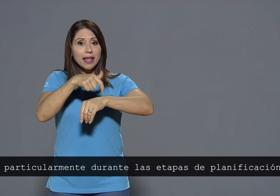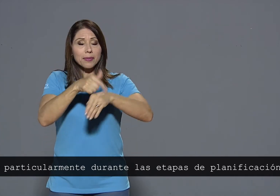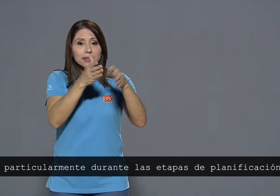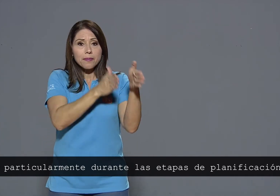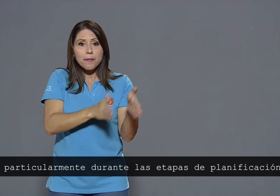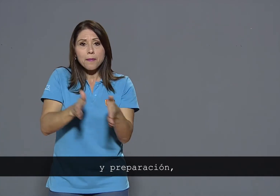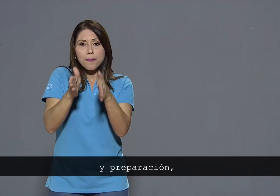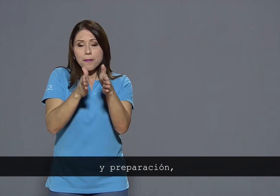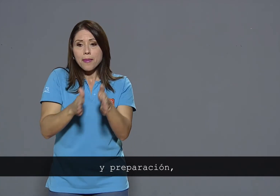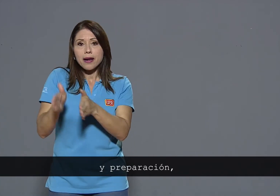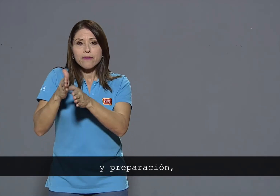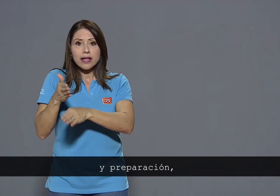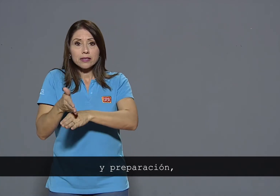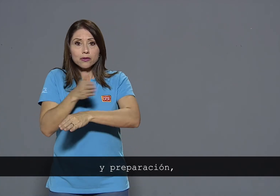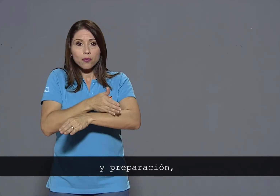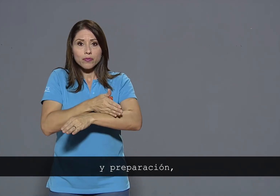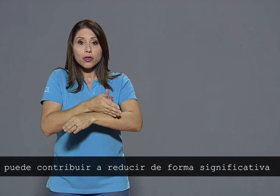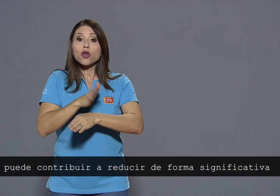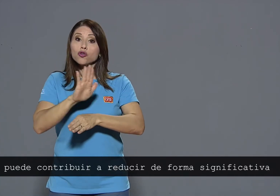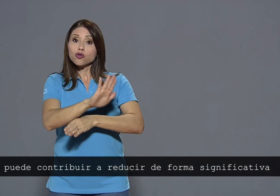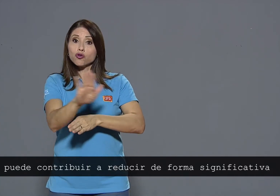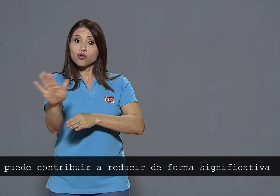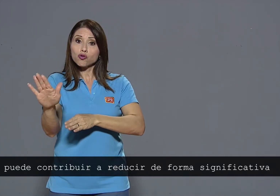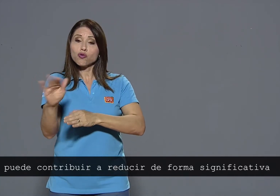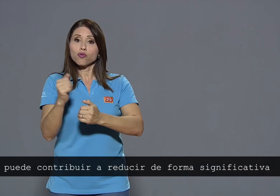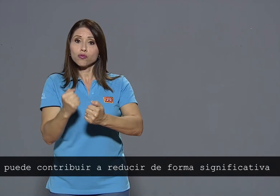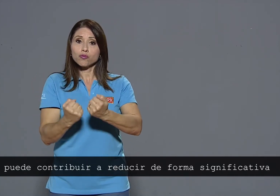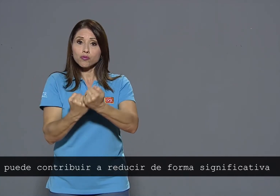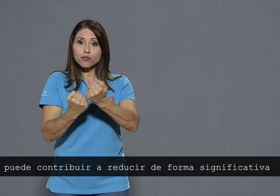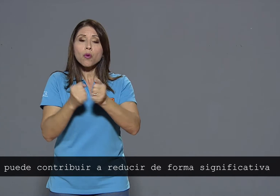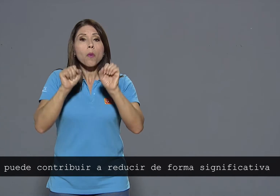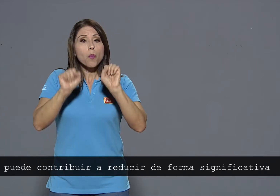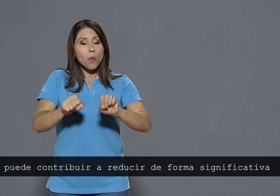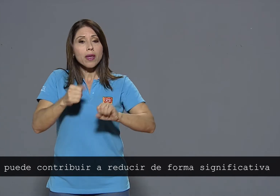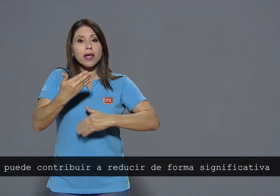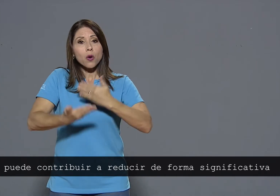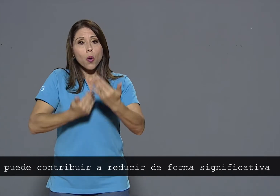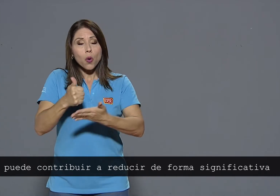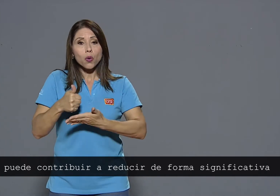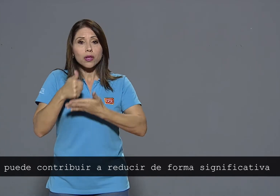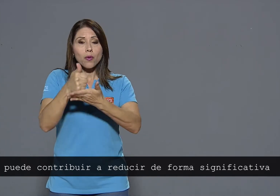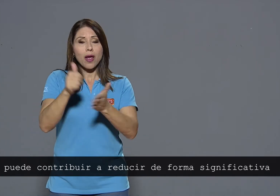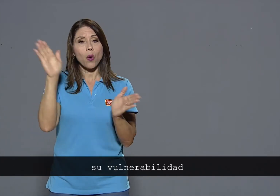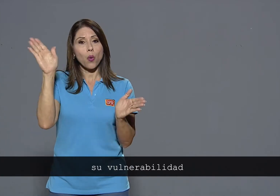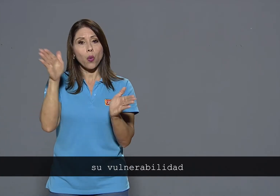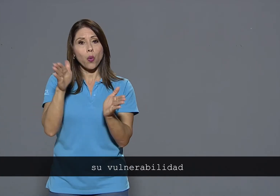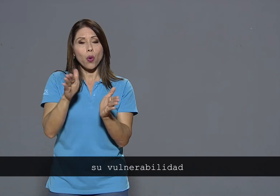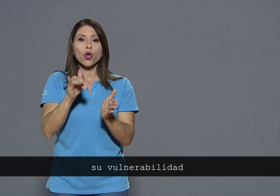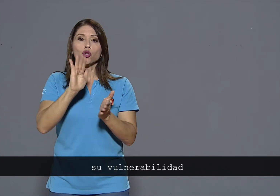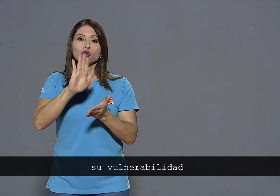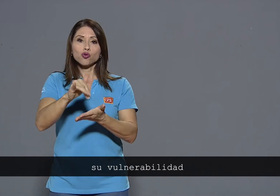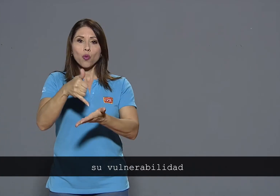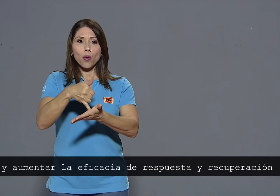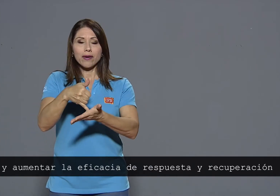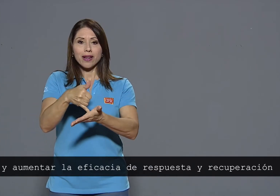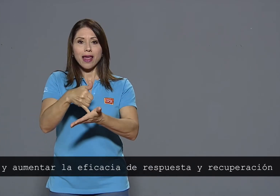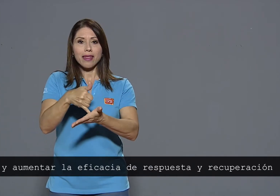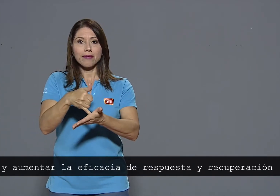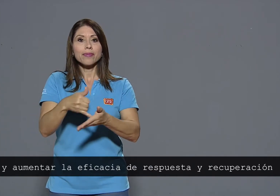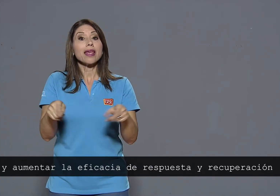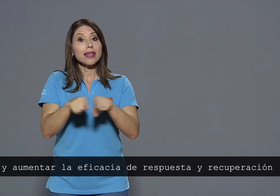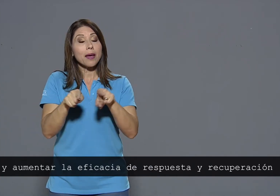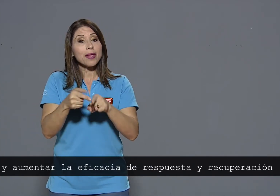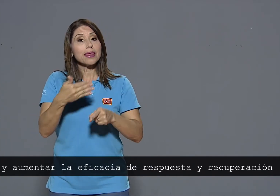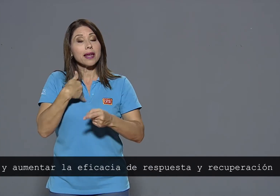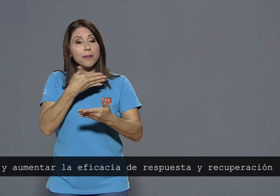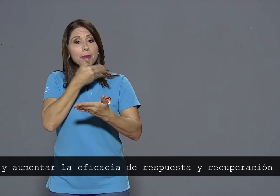de planificación y preparación, puede contribuir a reducir de forma significativa su vulnerabilidad y aumentar